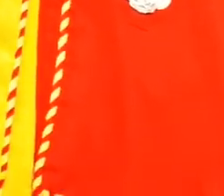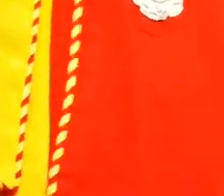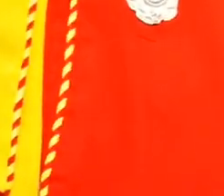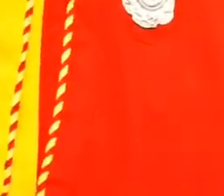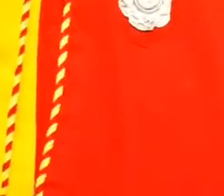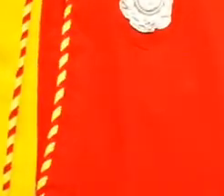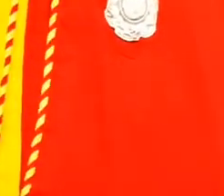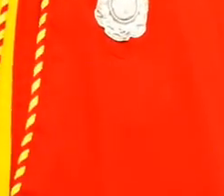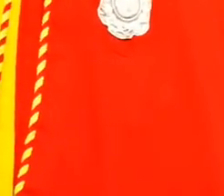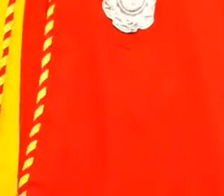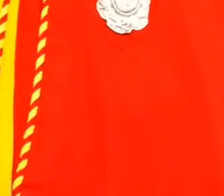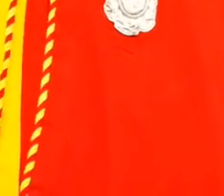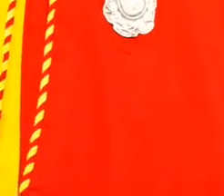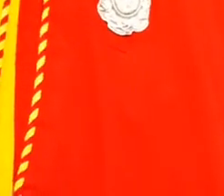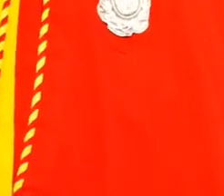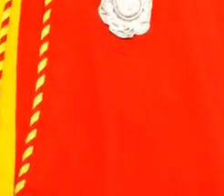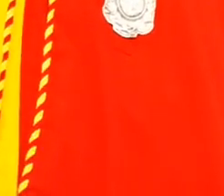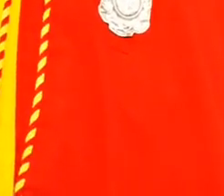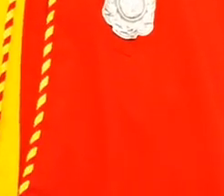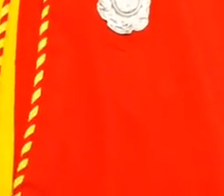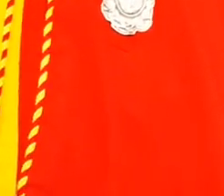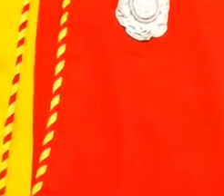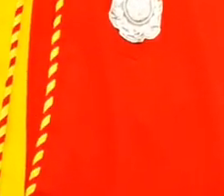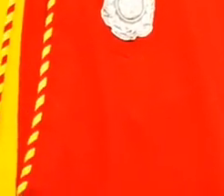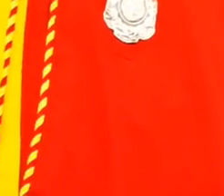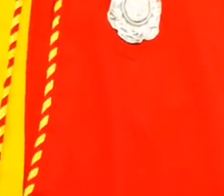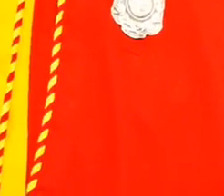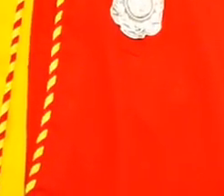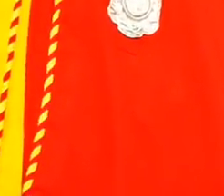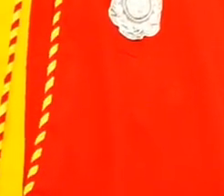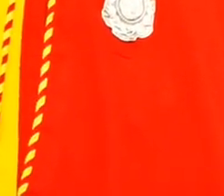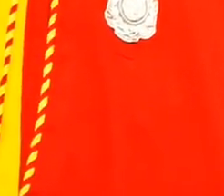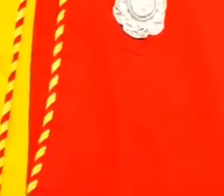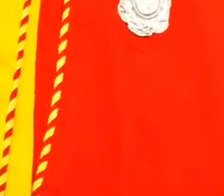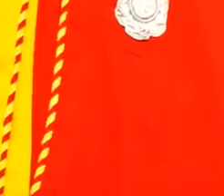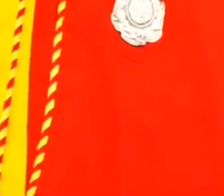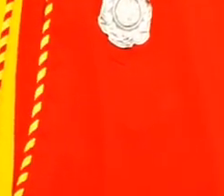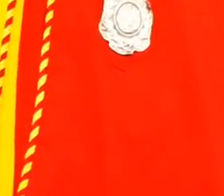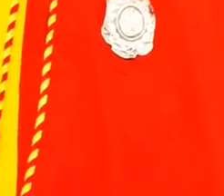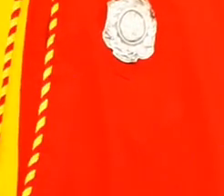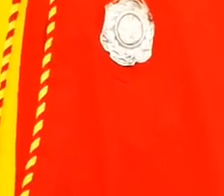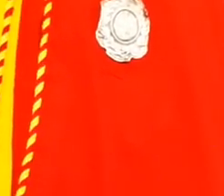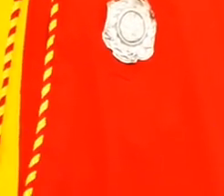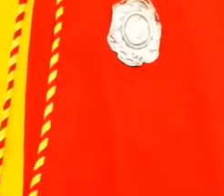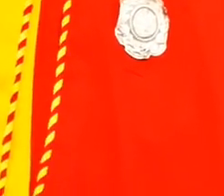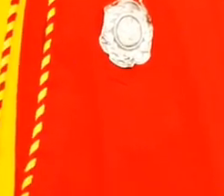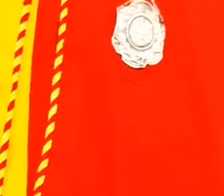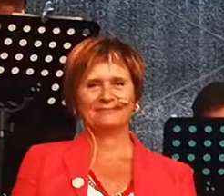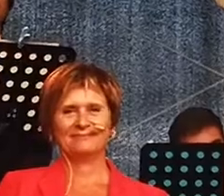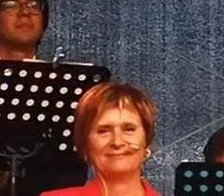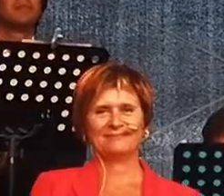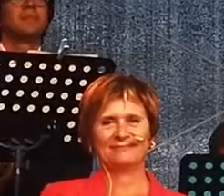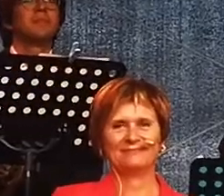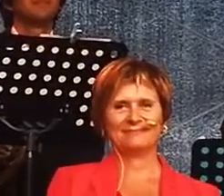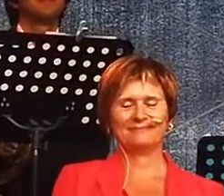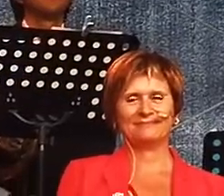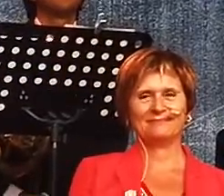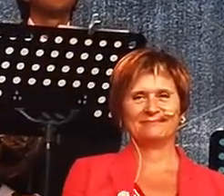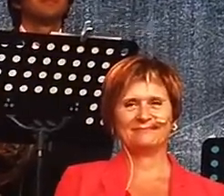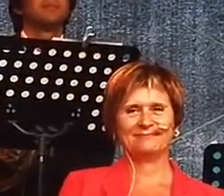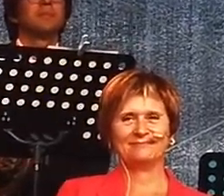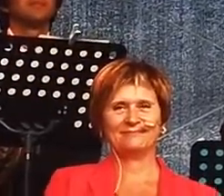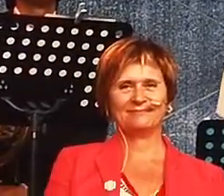À M. Alexandre Bissard, directeur du service du lac et de la renaturation des cours d'eau auprès de l'État de Genève. Madame la